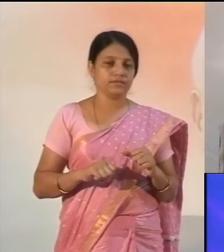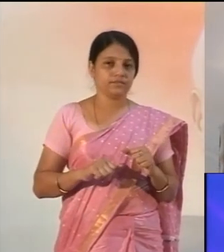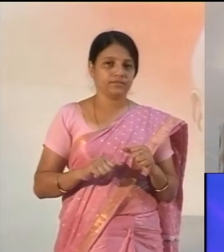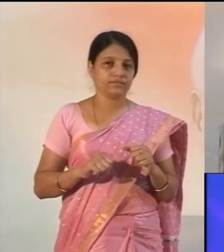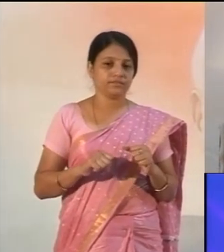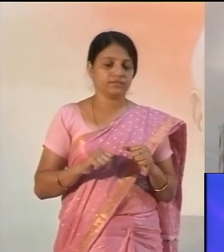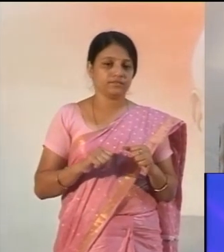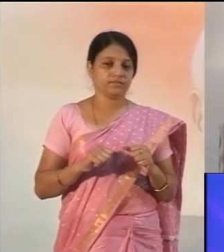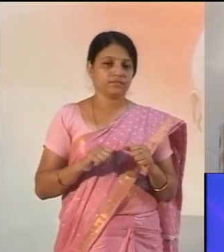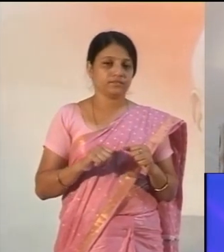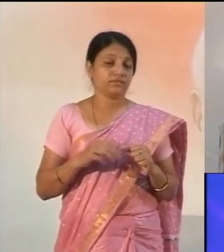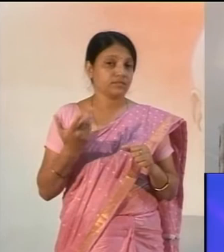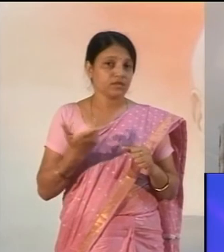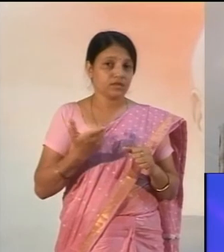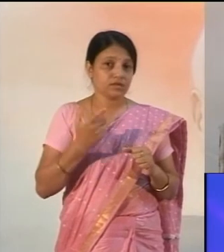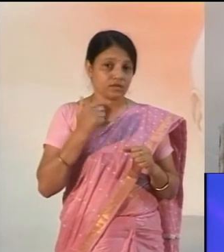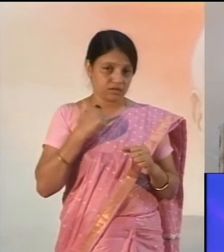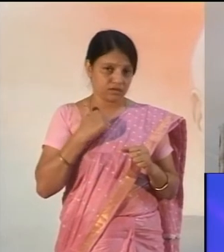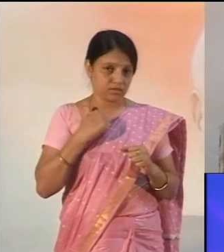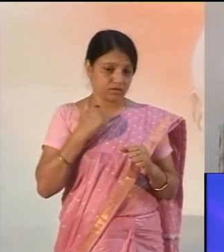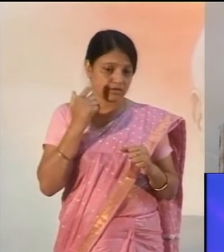क्या मैं ये लिस्ट देख सकती हूं?